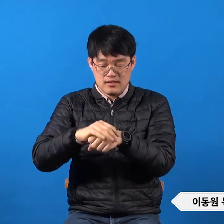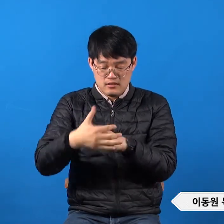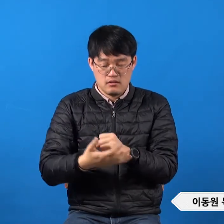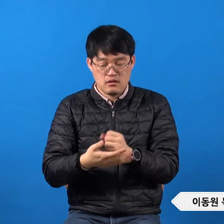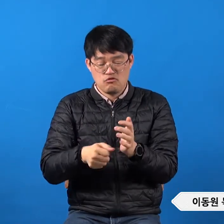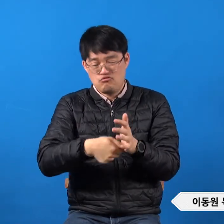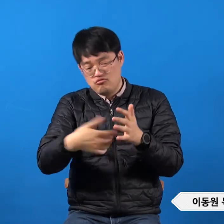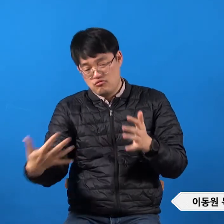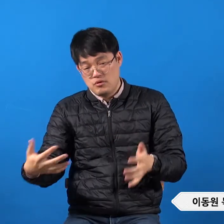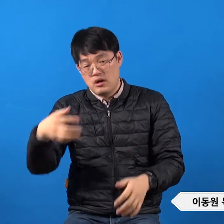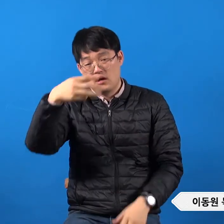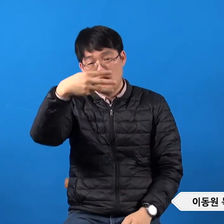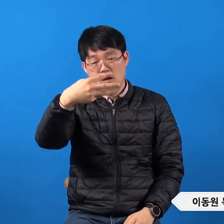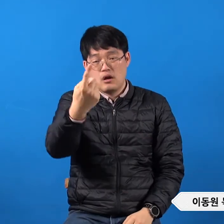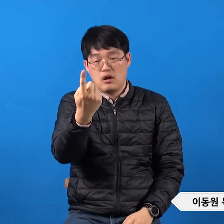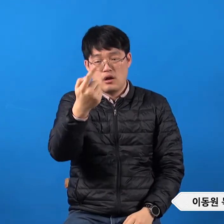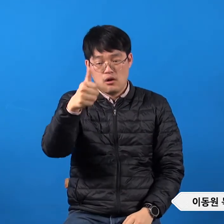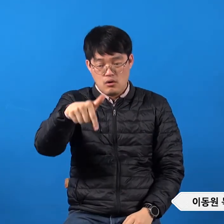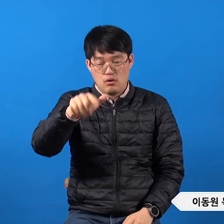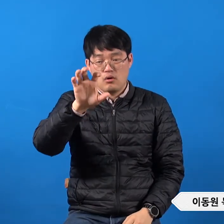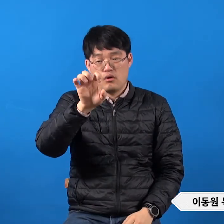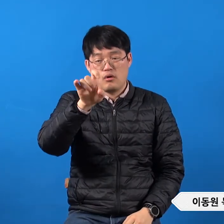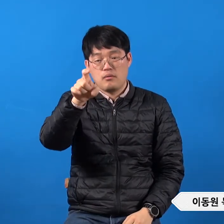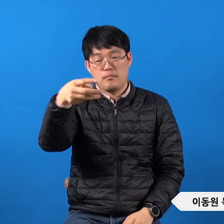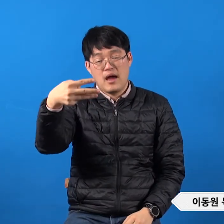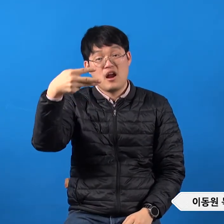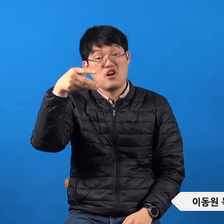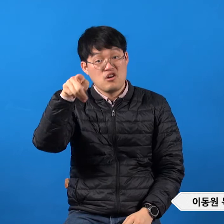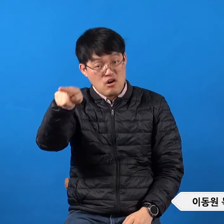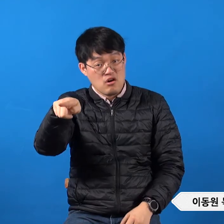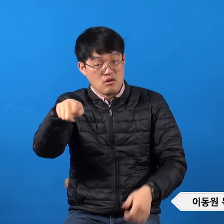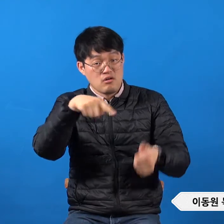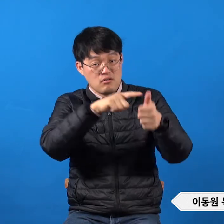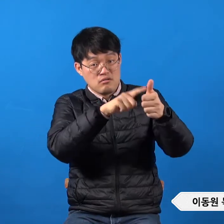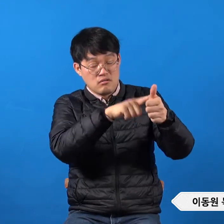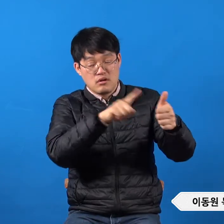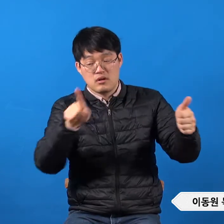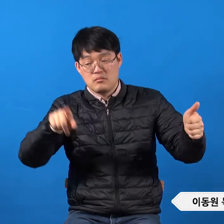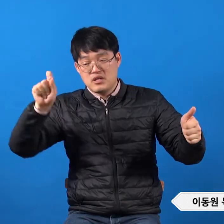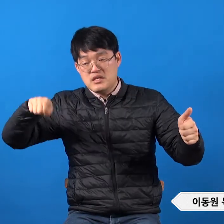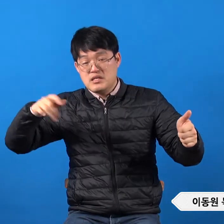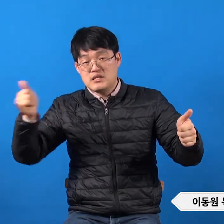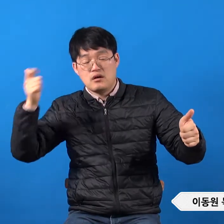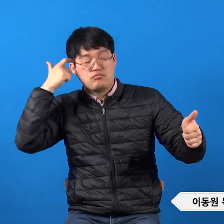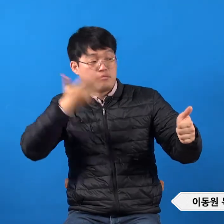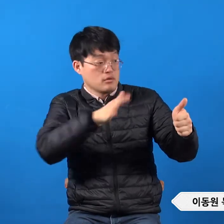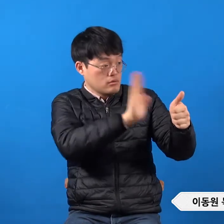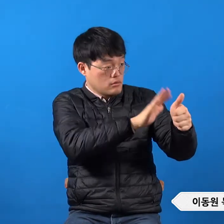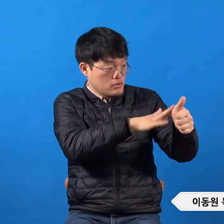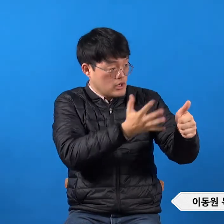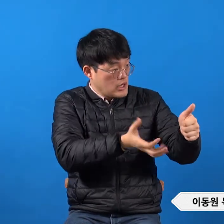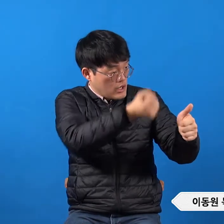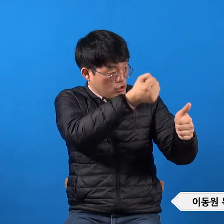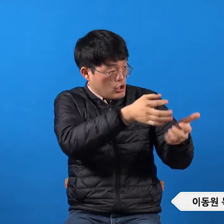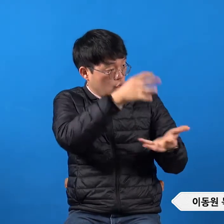부호였던 록펠러에게 어떤 기자가 묻습니다. 당신은 모아놓은 이 모든 재물로 만족하십니까? 아니요.